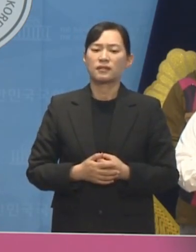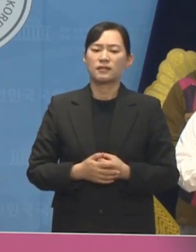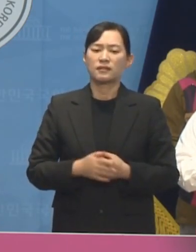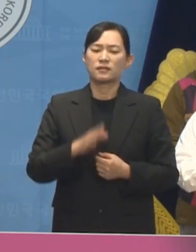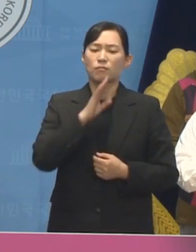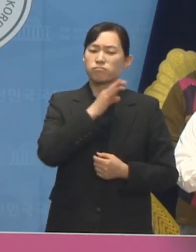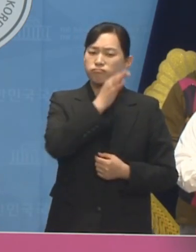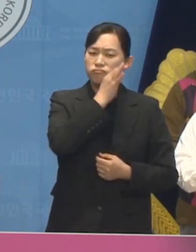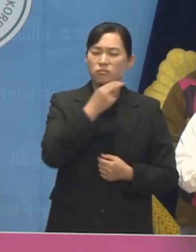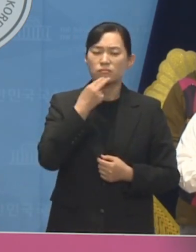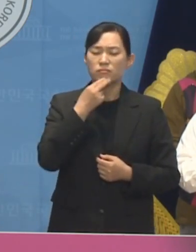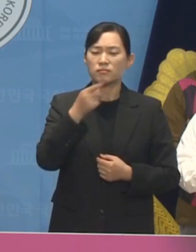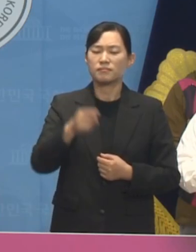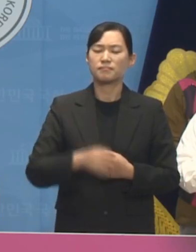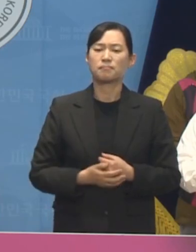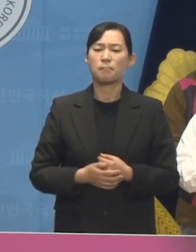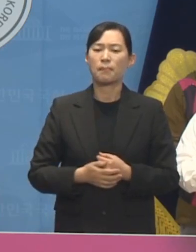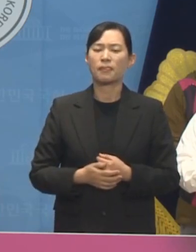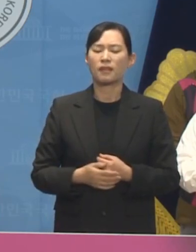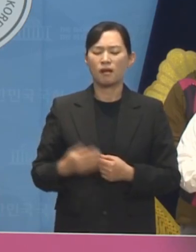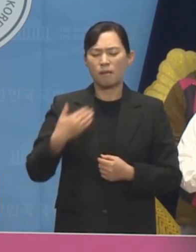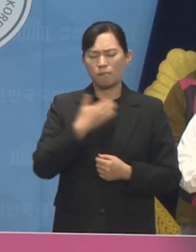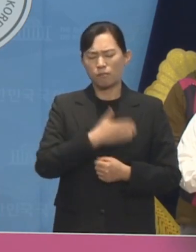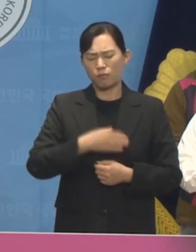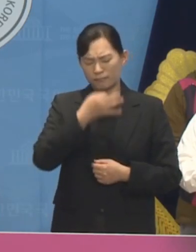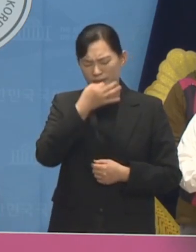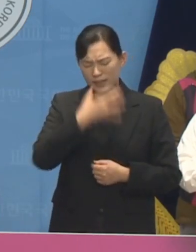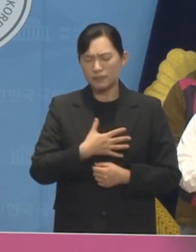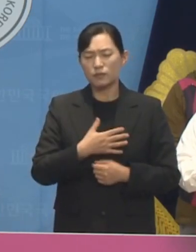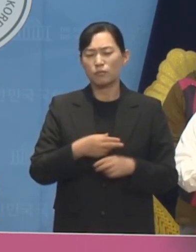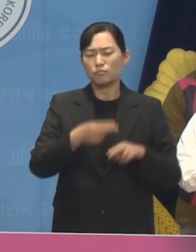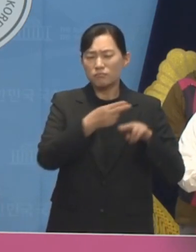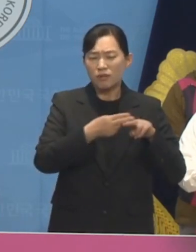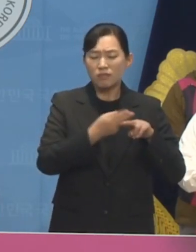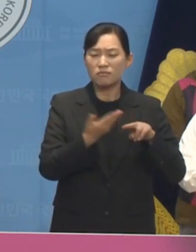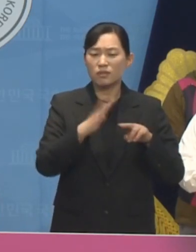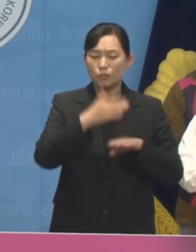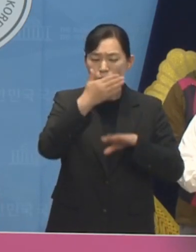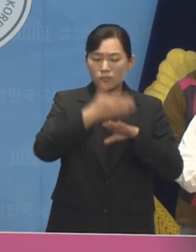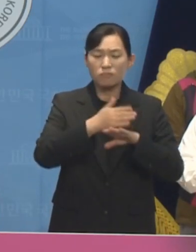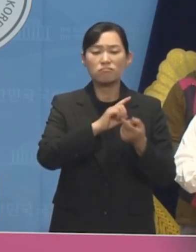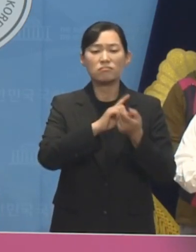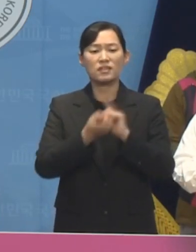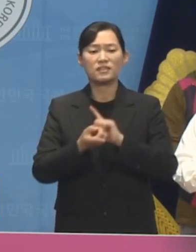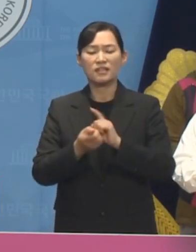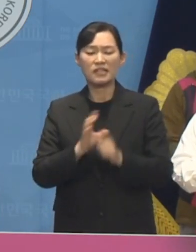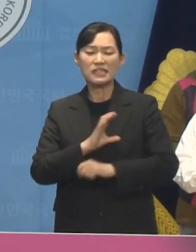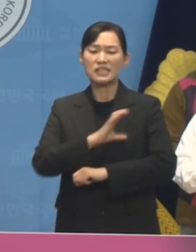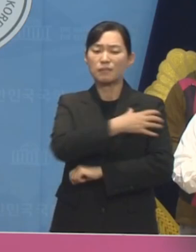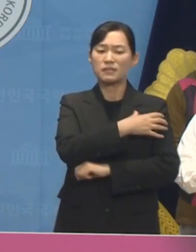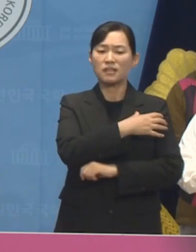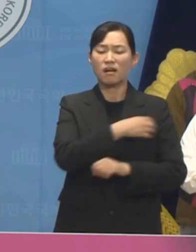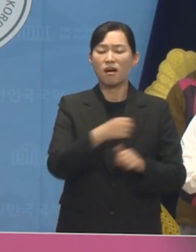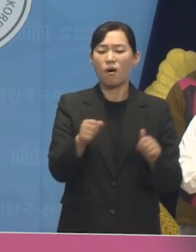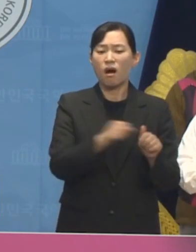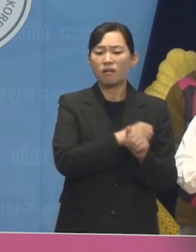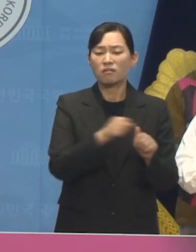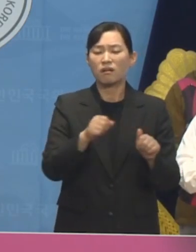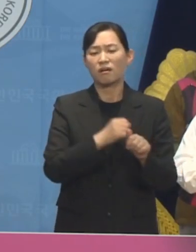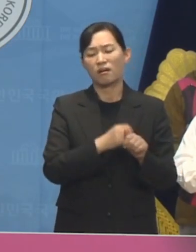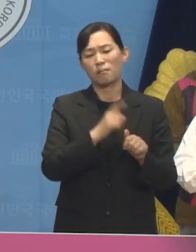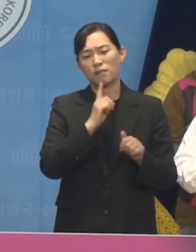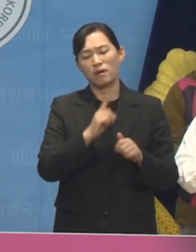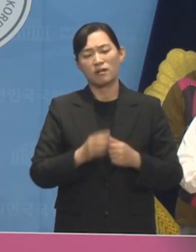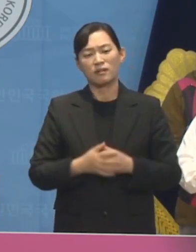염치도 없습니까? 죽도록 몸을 갈아 급식이 나가는데 고마움 대신에 갑질과 학대로 언론